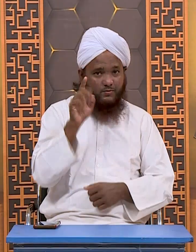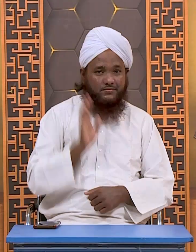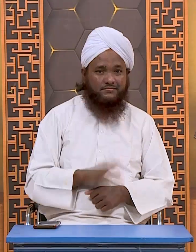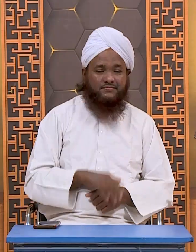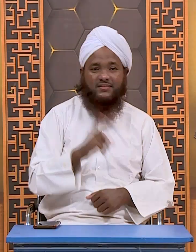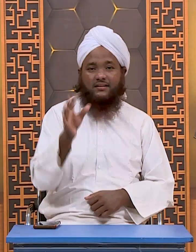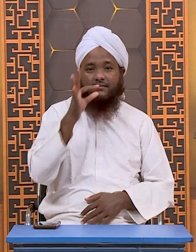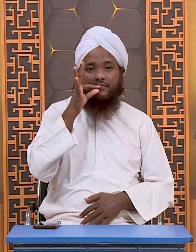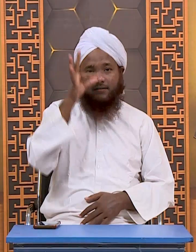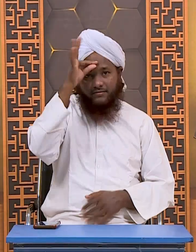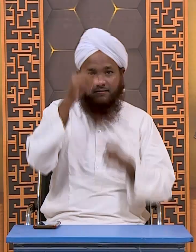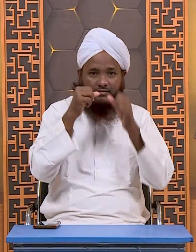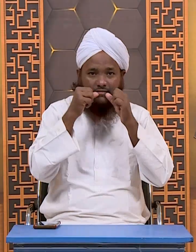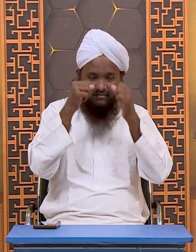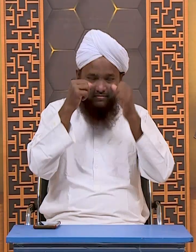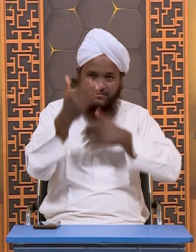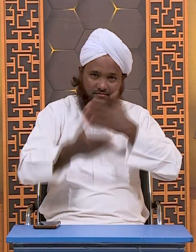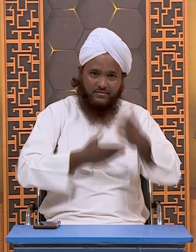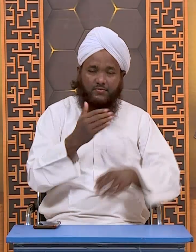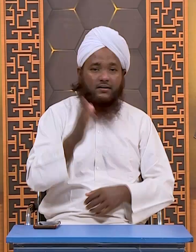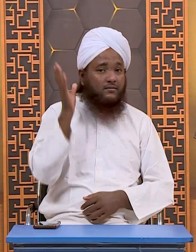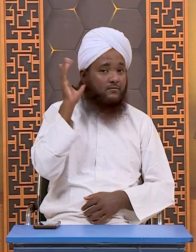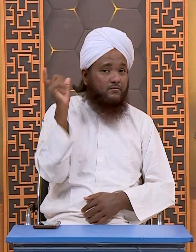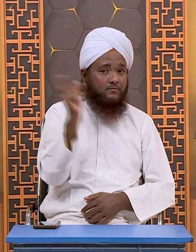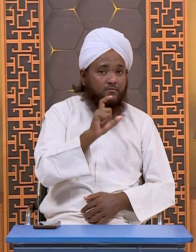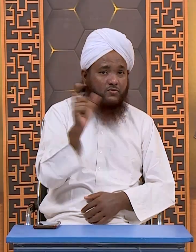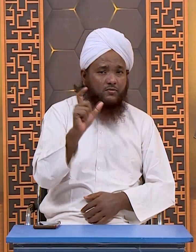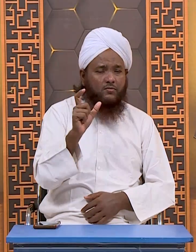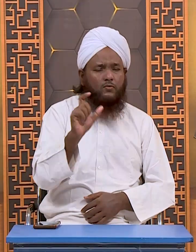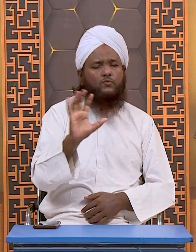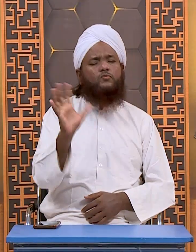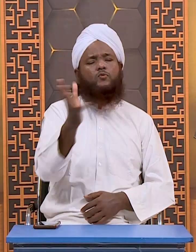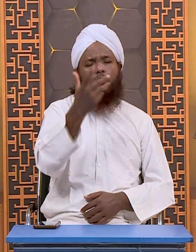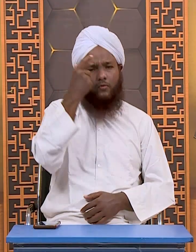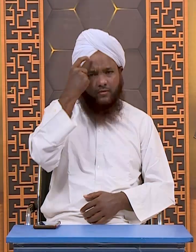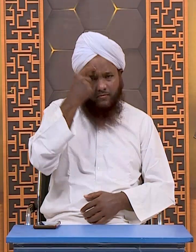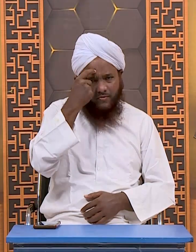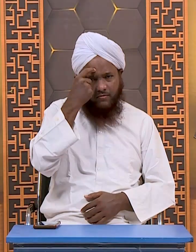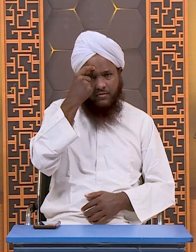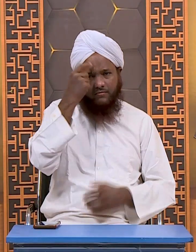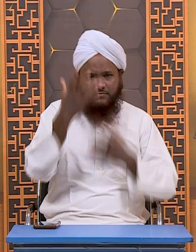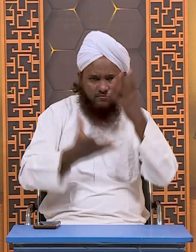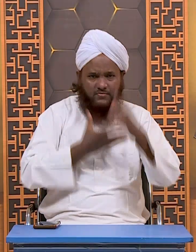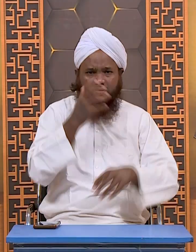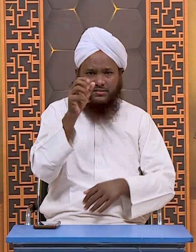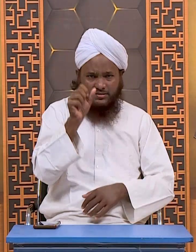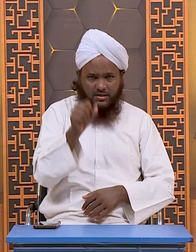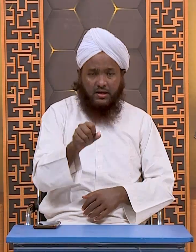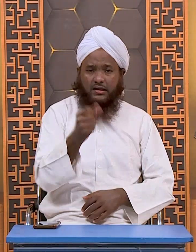وآلہ وسلم نے ارشاد فرمایا، مسلمان کو جو بھی مصیبت پہنچتی ہے، حتیٰ کہ کانٹا بھی چبھتا ہے، تو